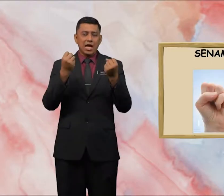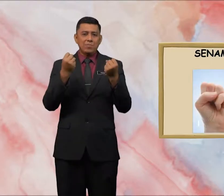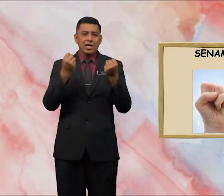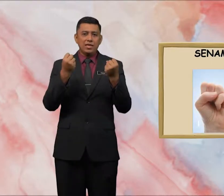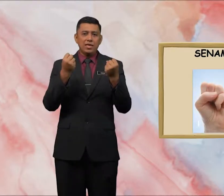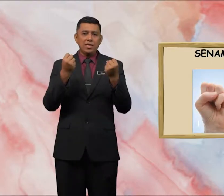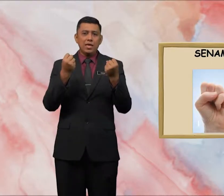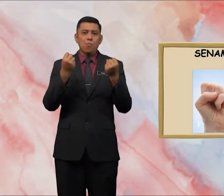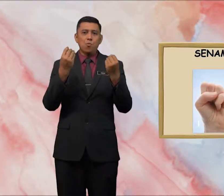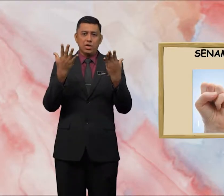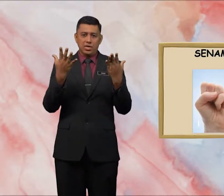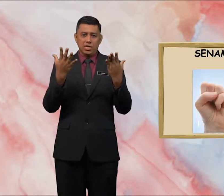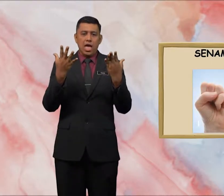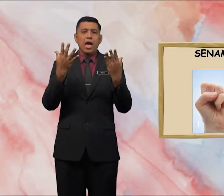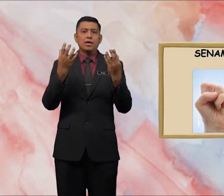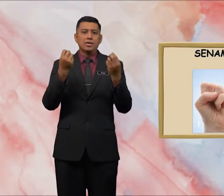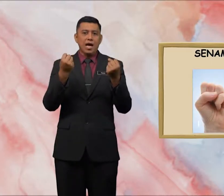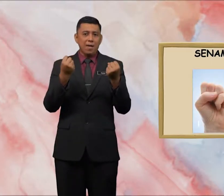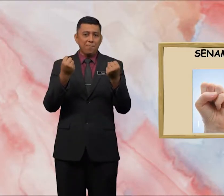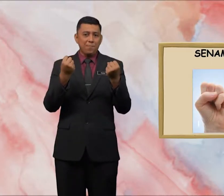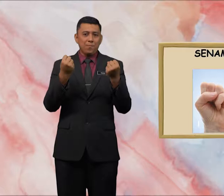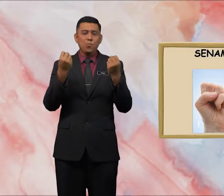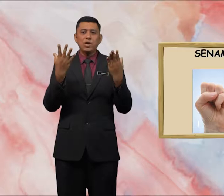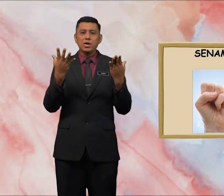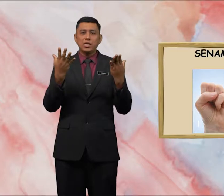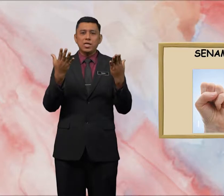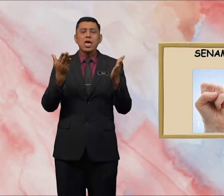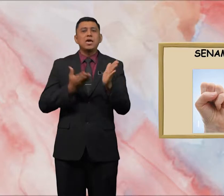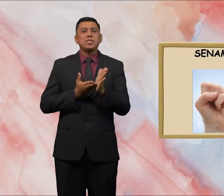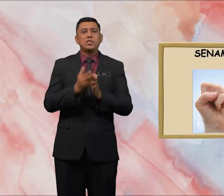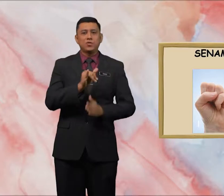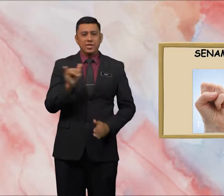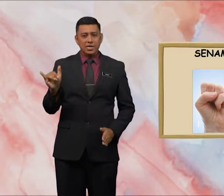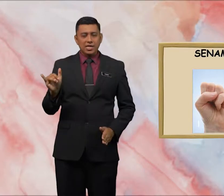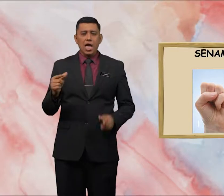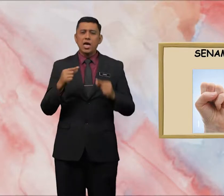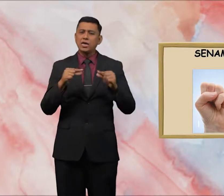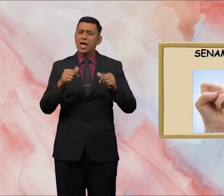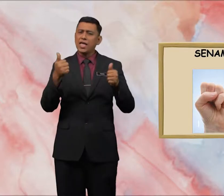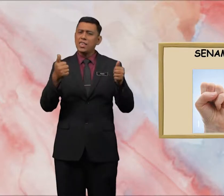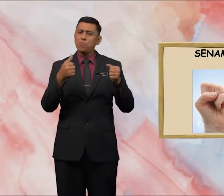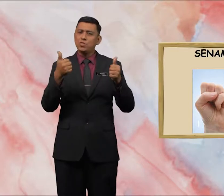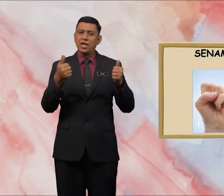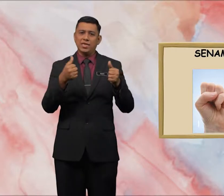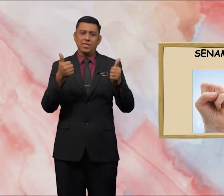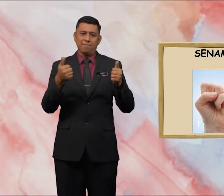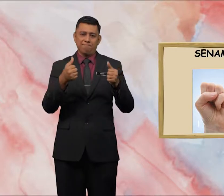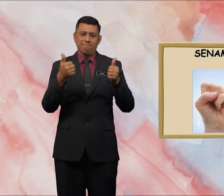Genggam jari, buka. Genggam, buka. Seterusnya, gerakkan ibu jari.